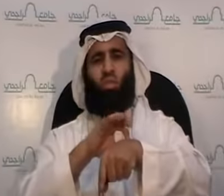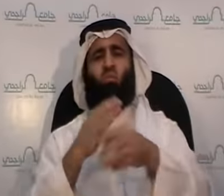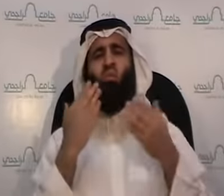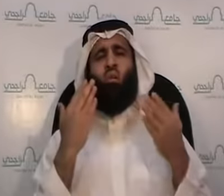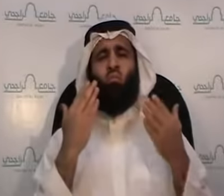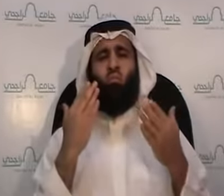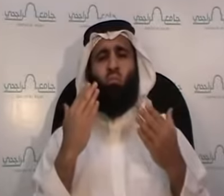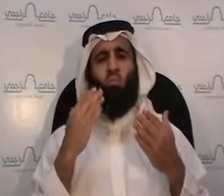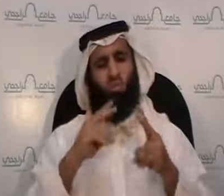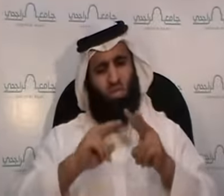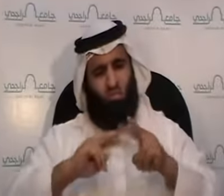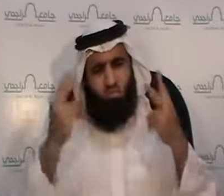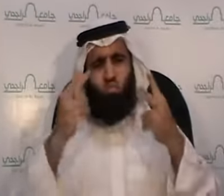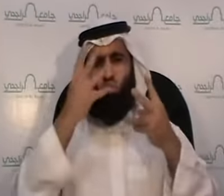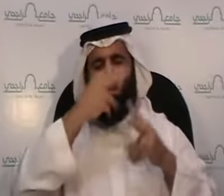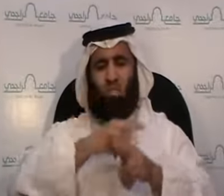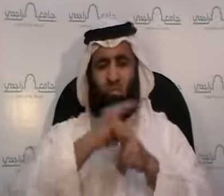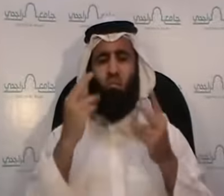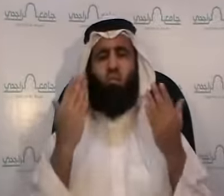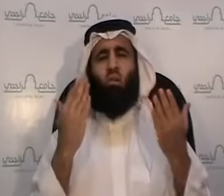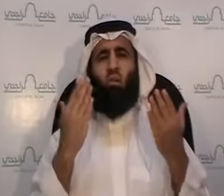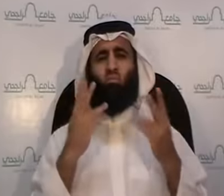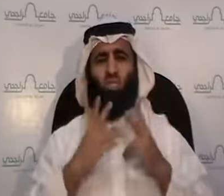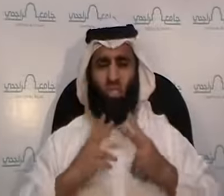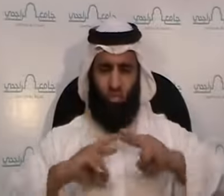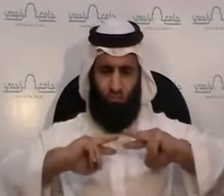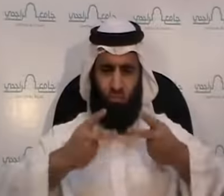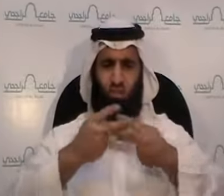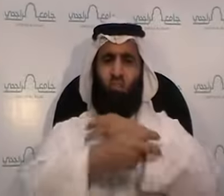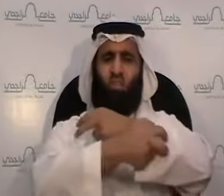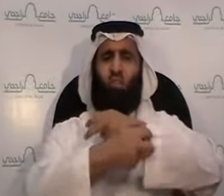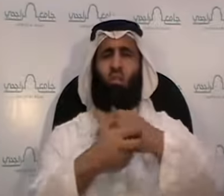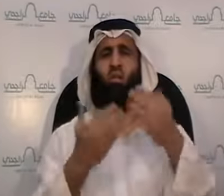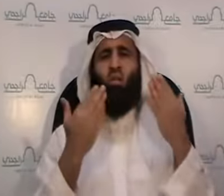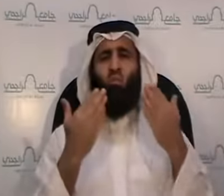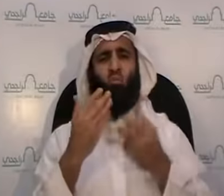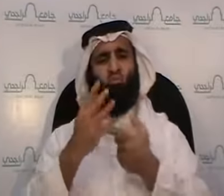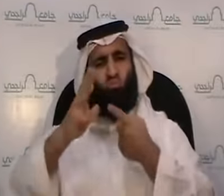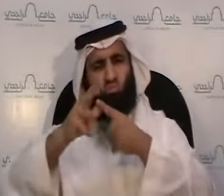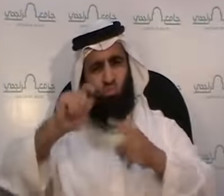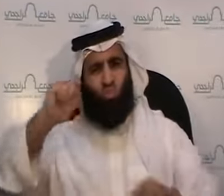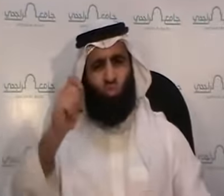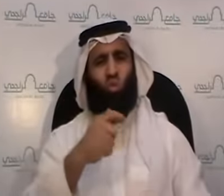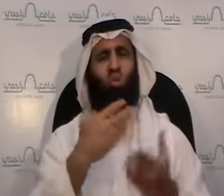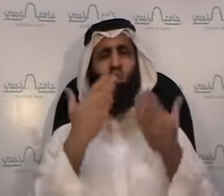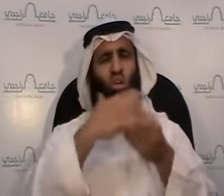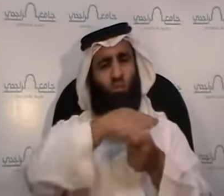مرضا وجاهه ذلا. اللهم أمكنه من رقبته عاجلا غير آجل يا رب